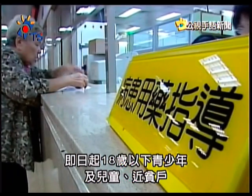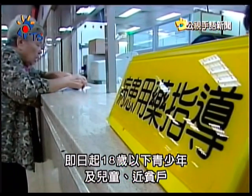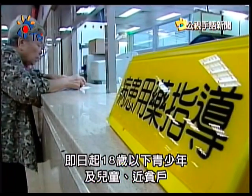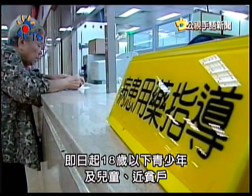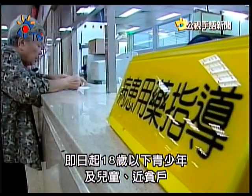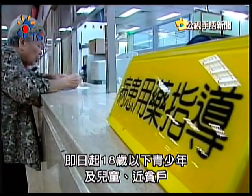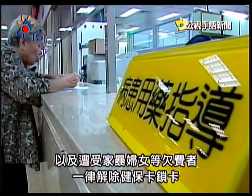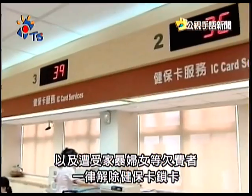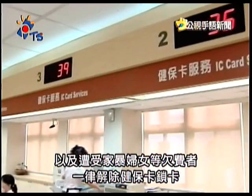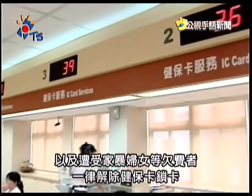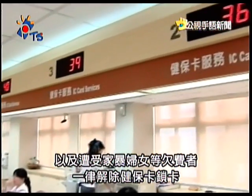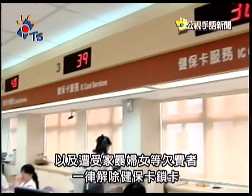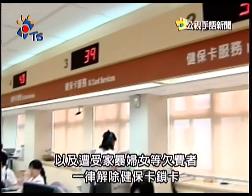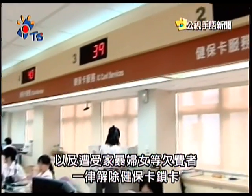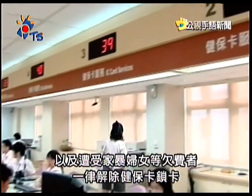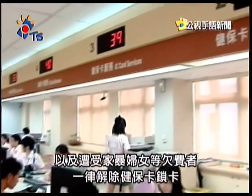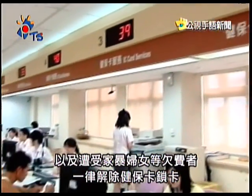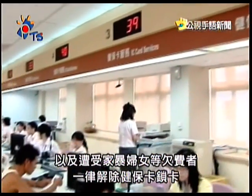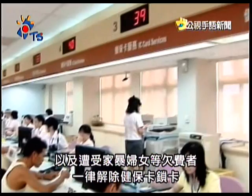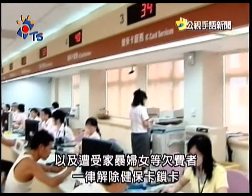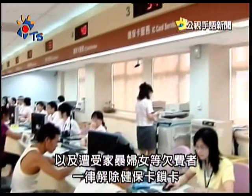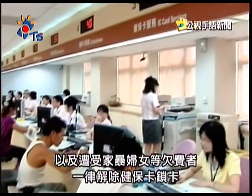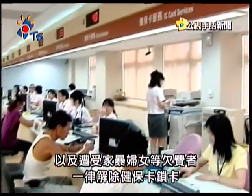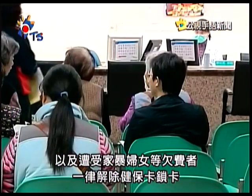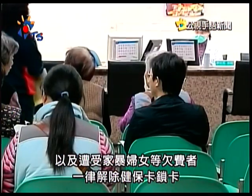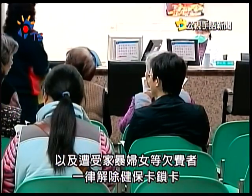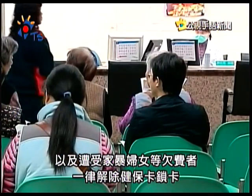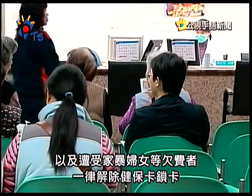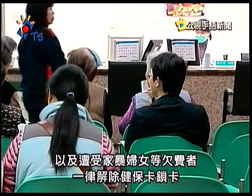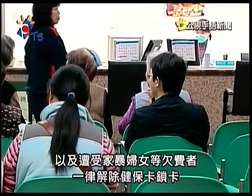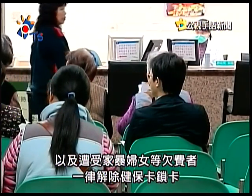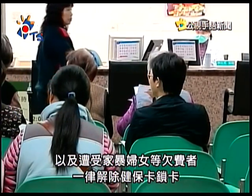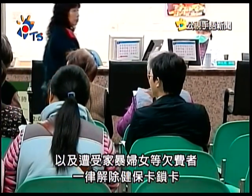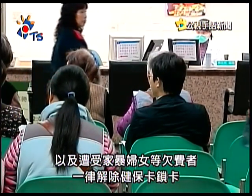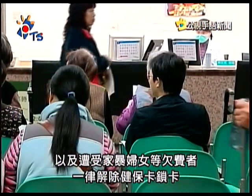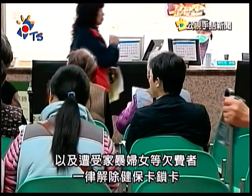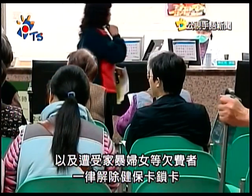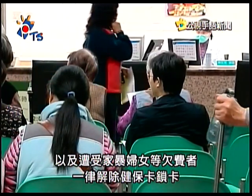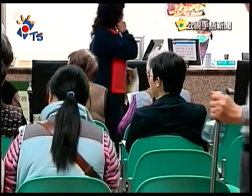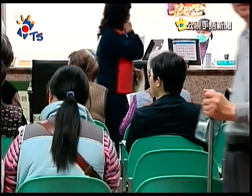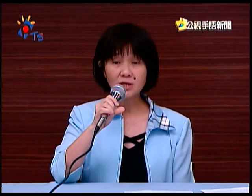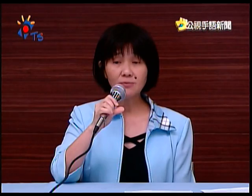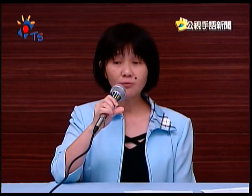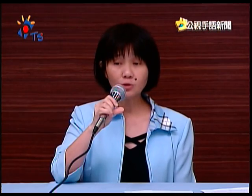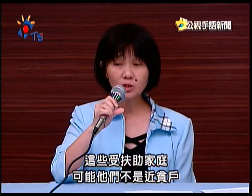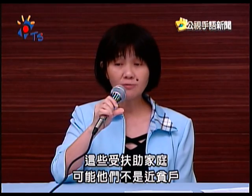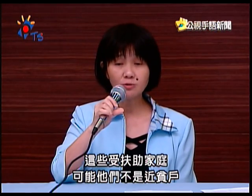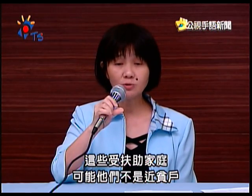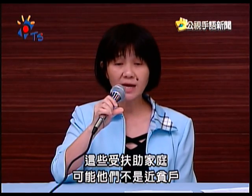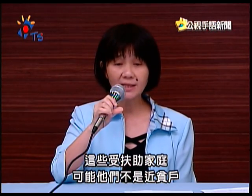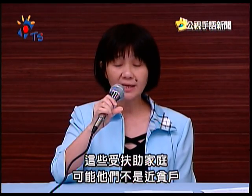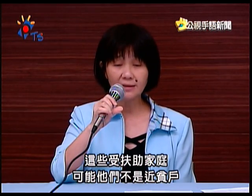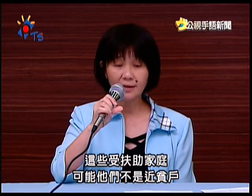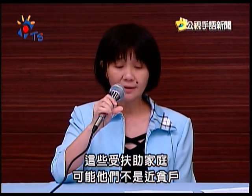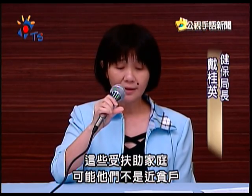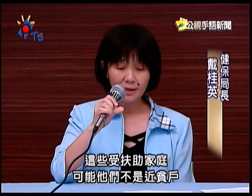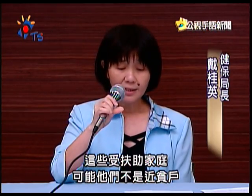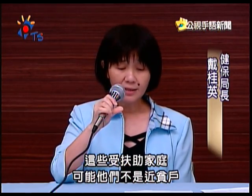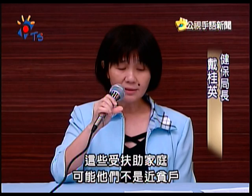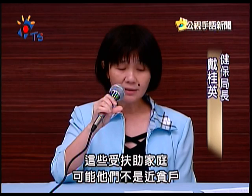贫户以及遭受家暴妇女等欠费者，一律解除健保卡锁卡。 这个受扶助家庭呢，可能他